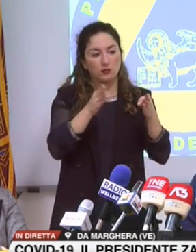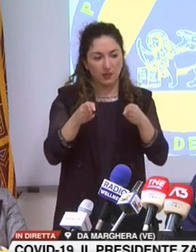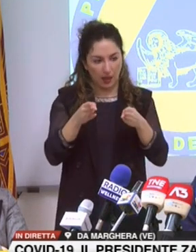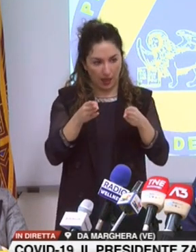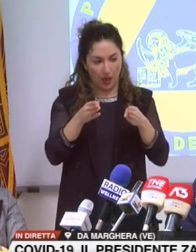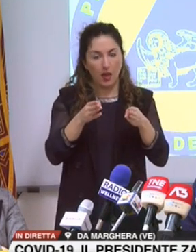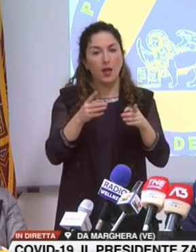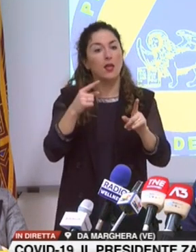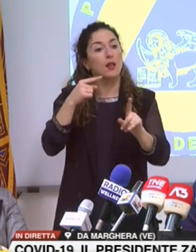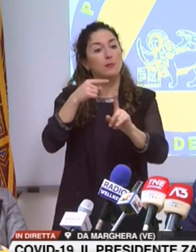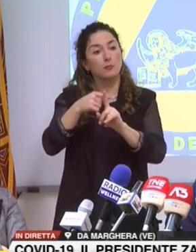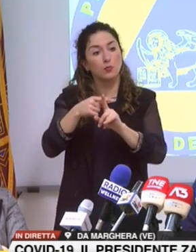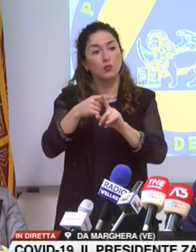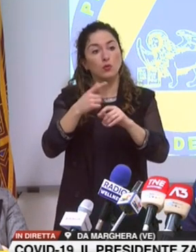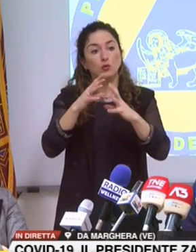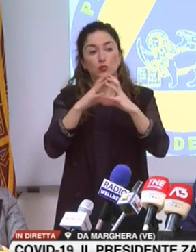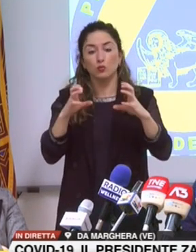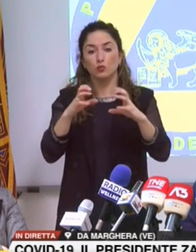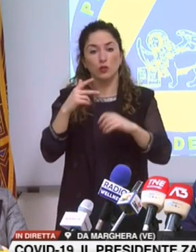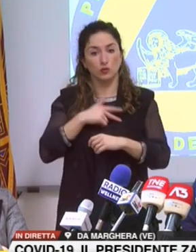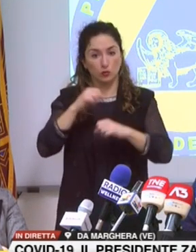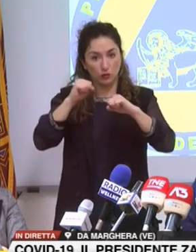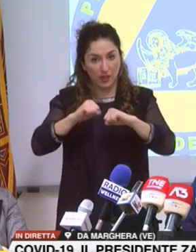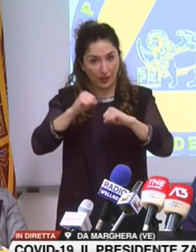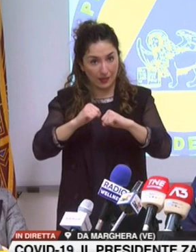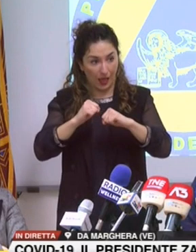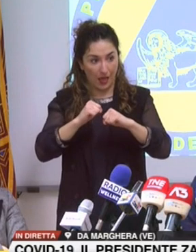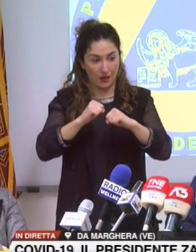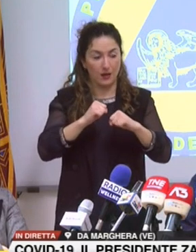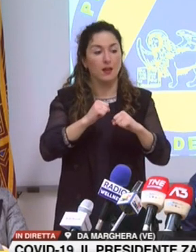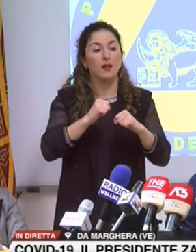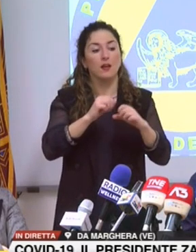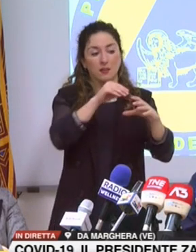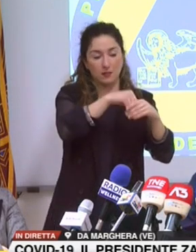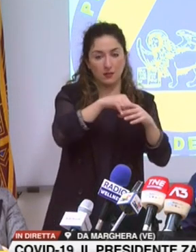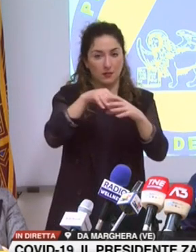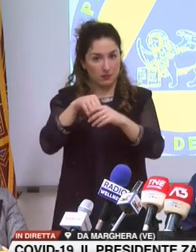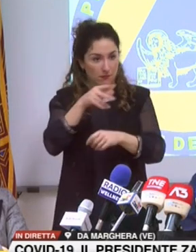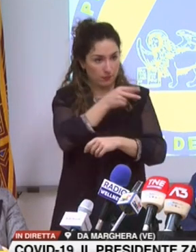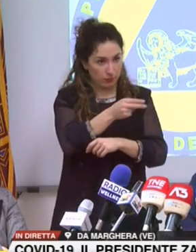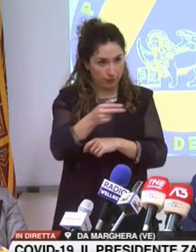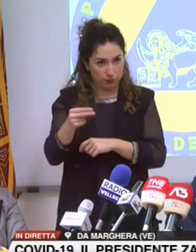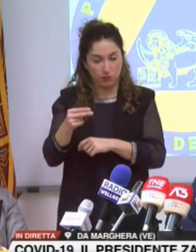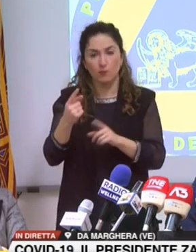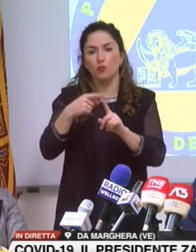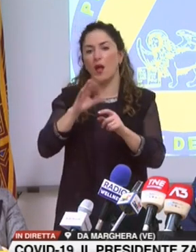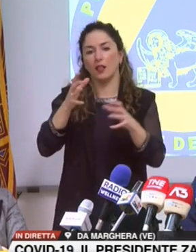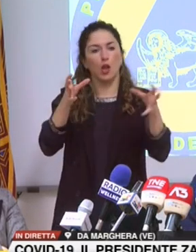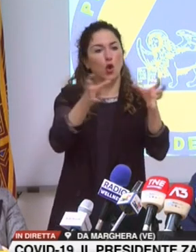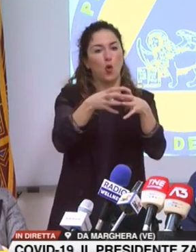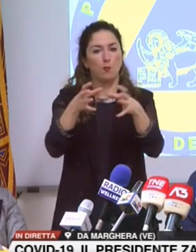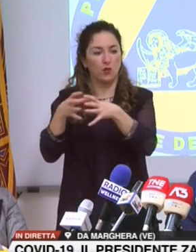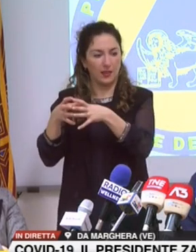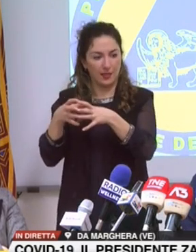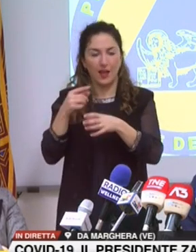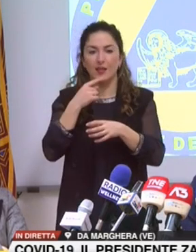anche tutte le strutture sociosanitarie territoriali, le case di riposo e tutti i contesti di comunità